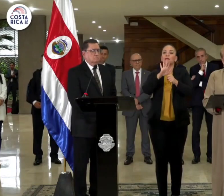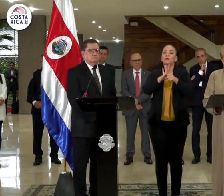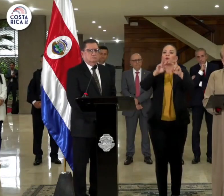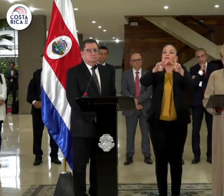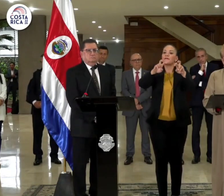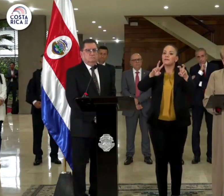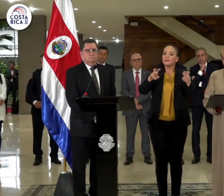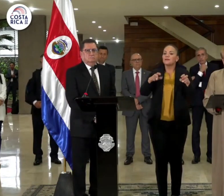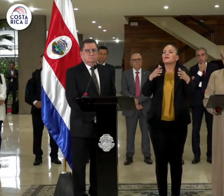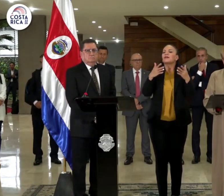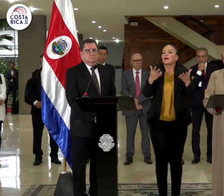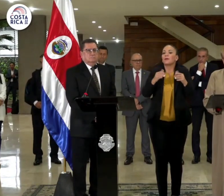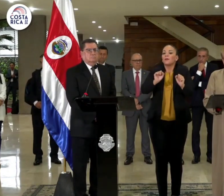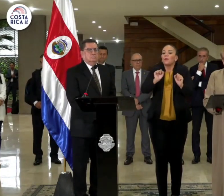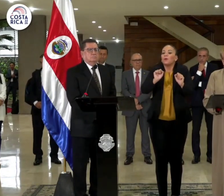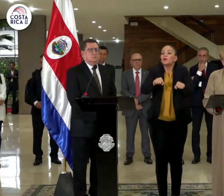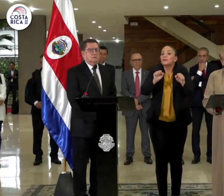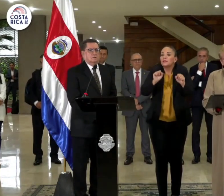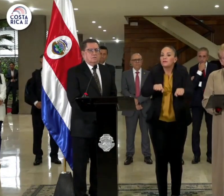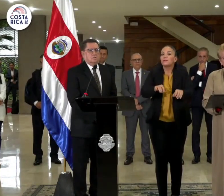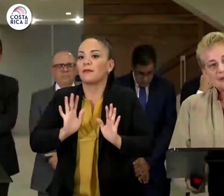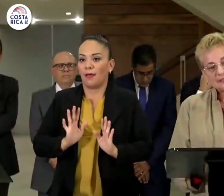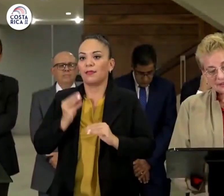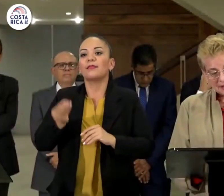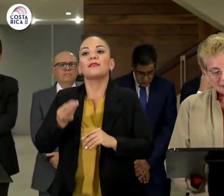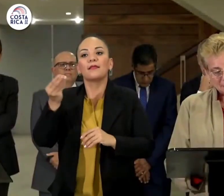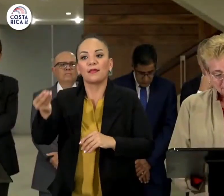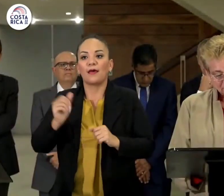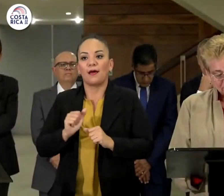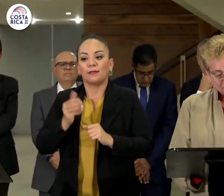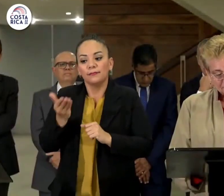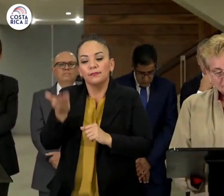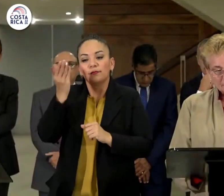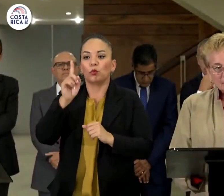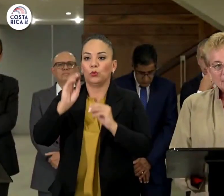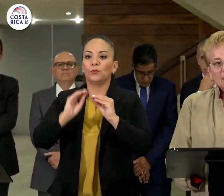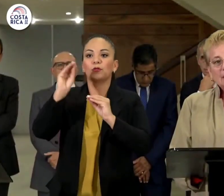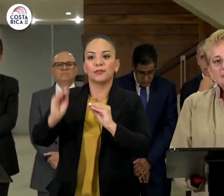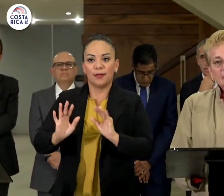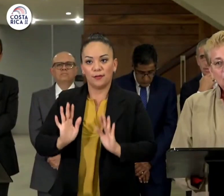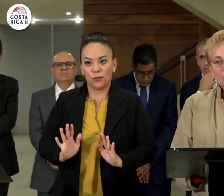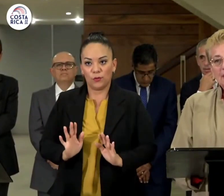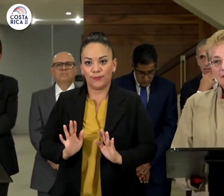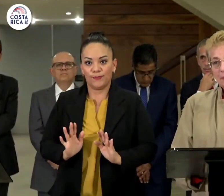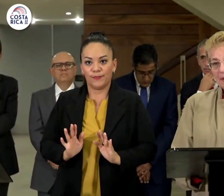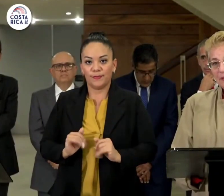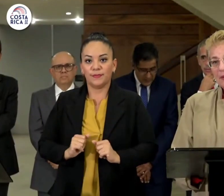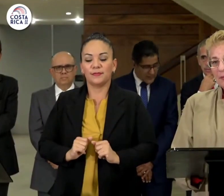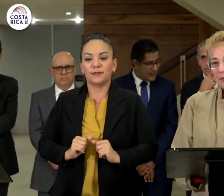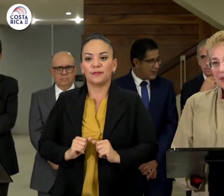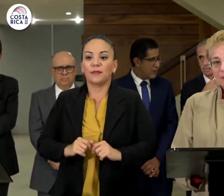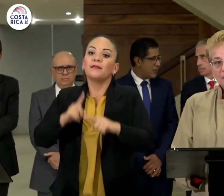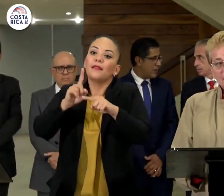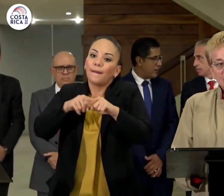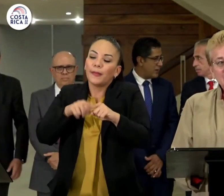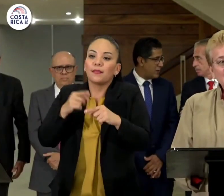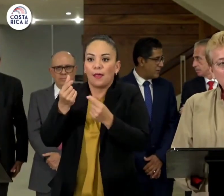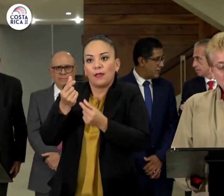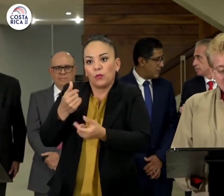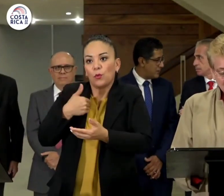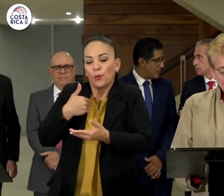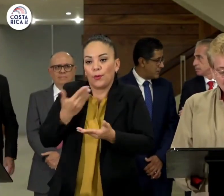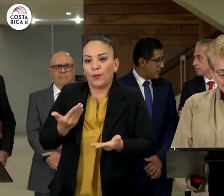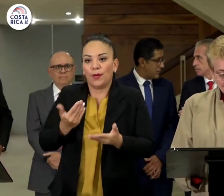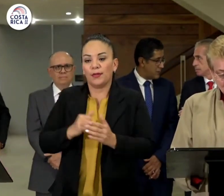la posibilidad de otorgar este incremento, según el espacio que pudiéramos tener.